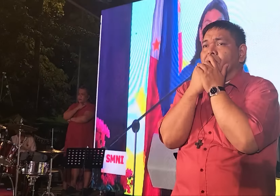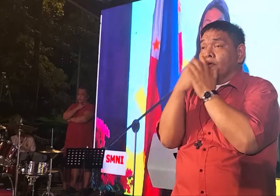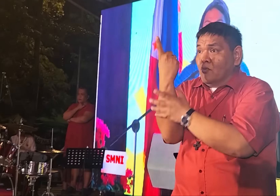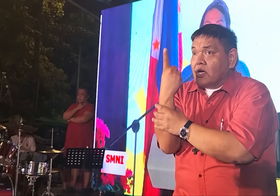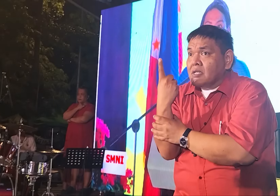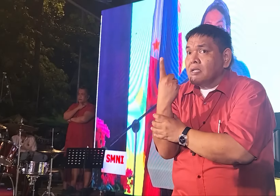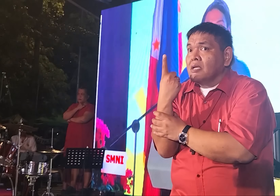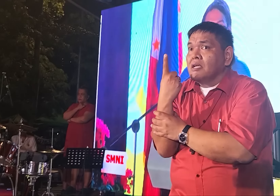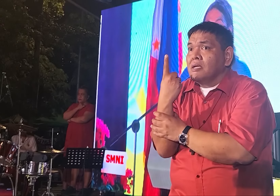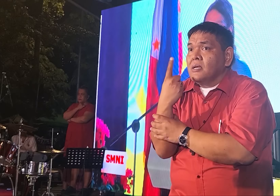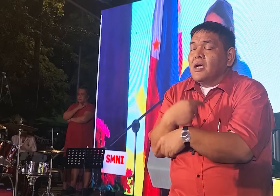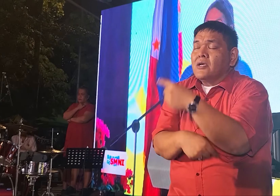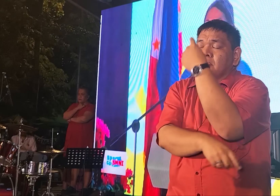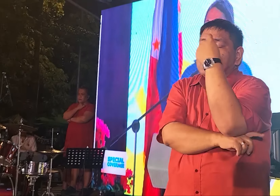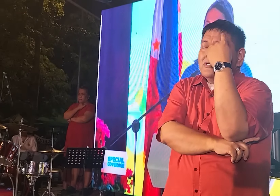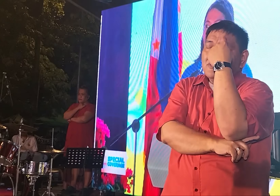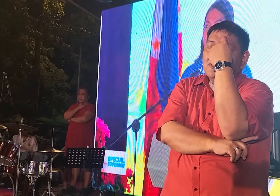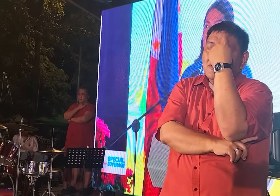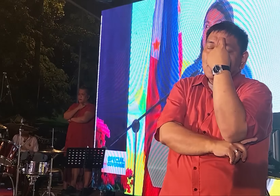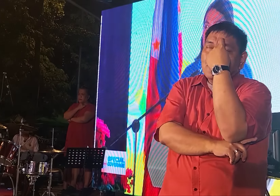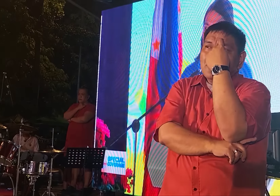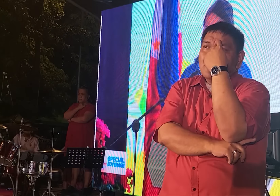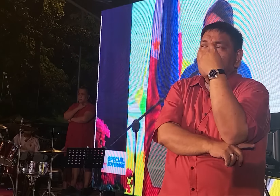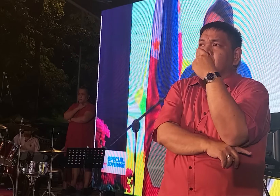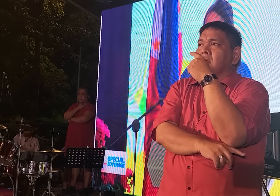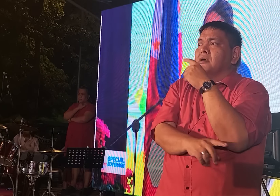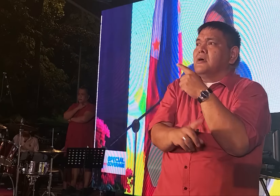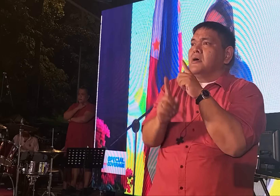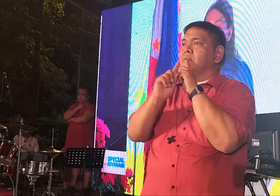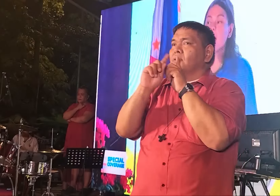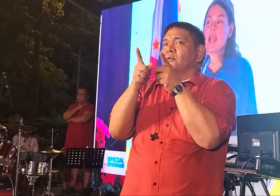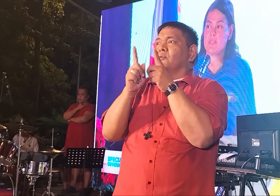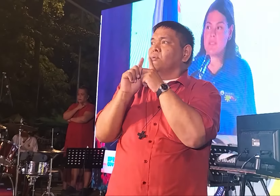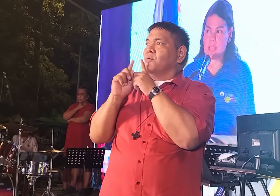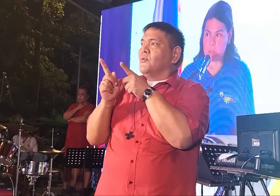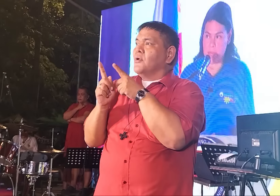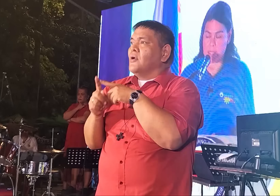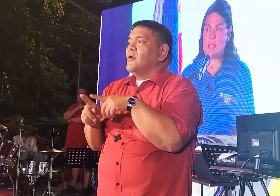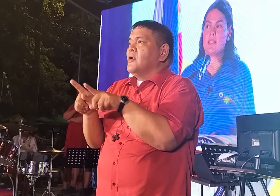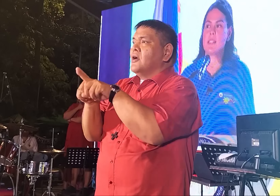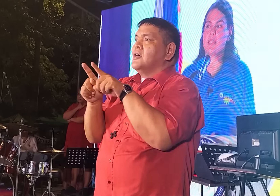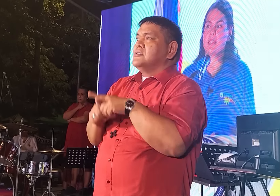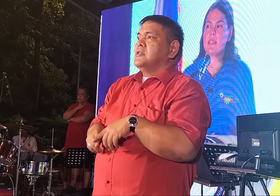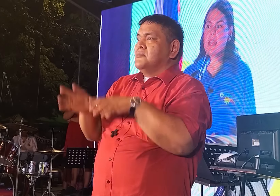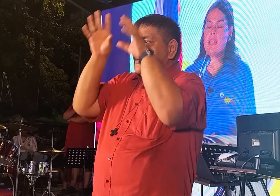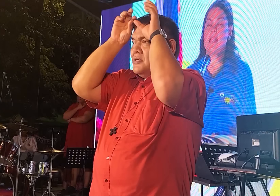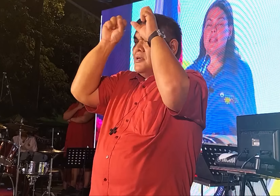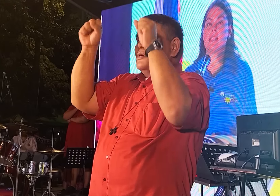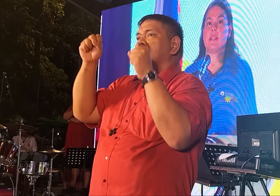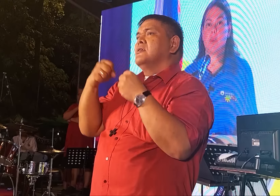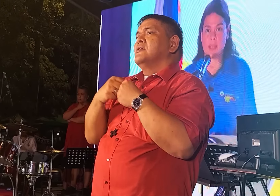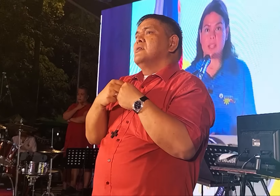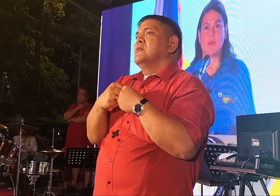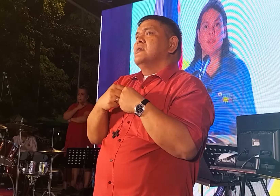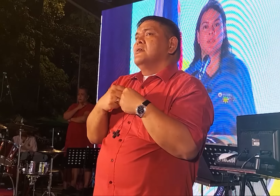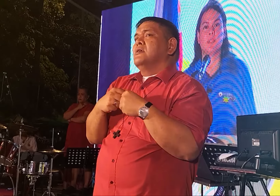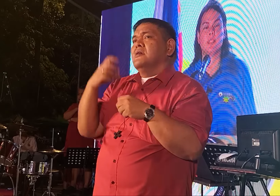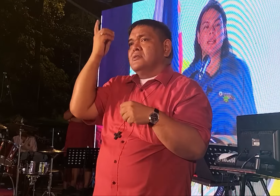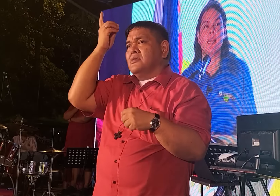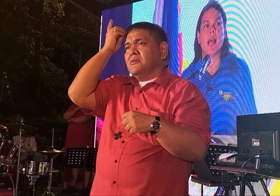lang ang naisip ko. Sabi ko, as Vice President and as a